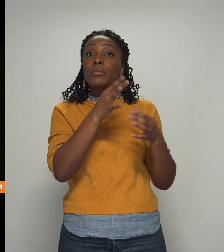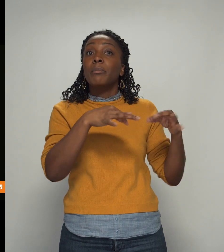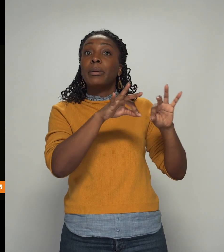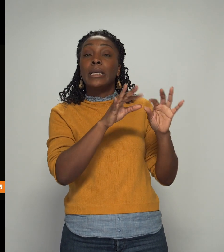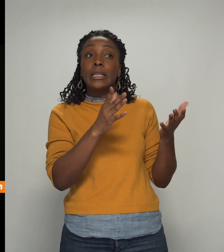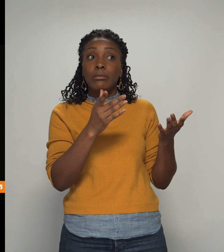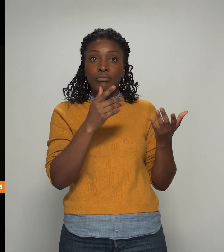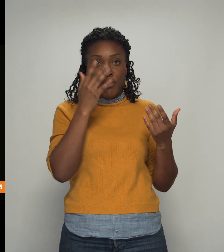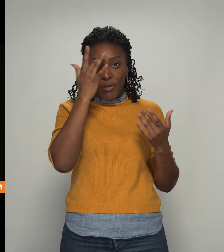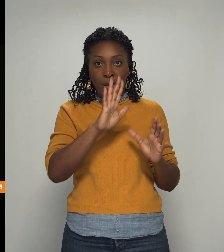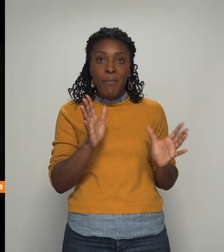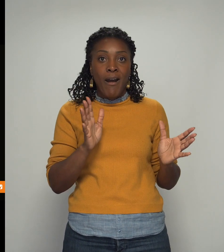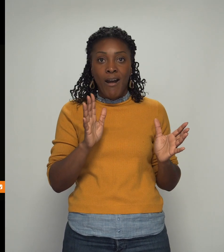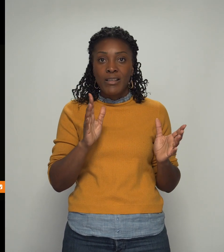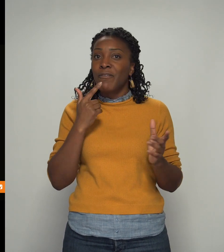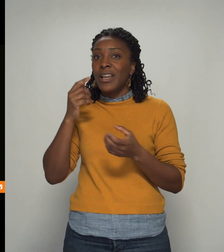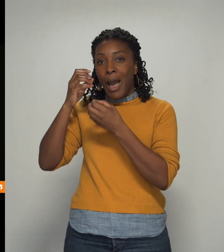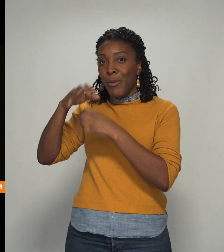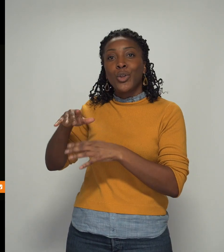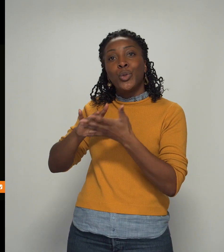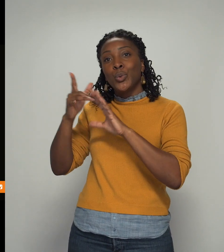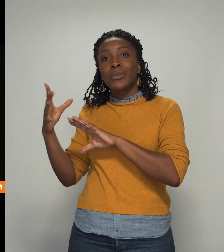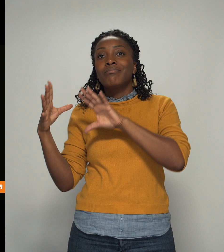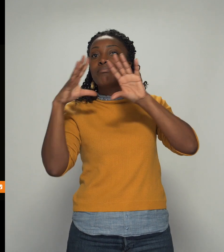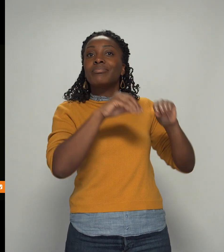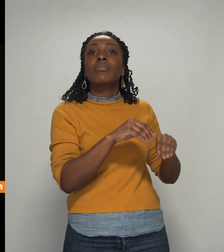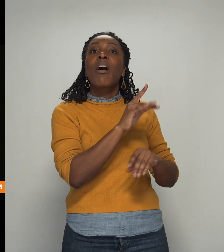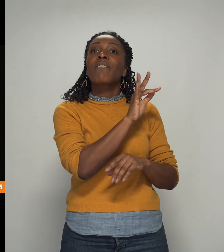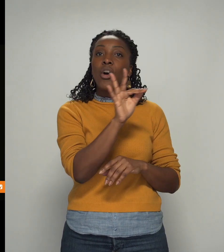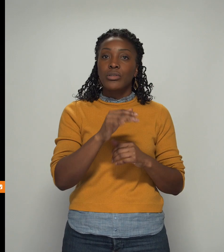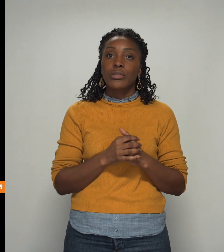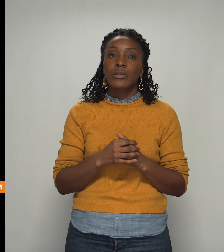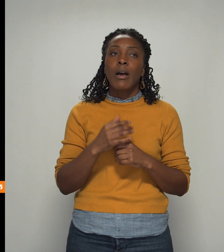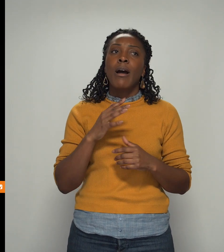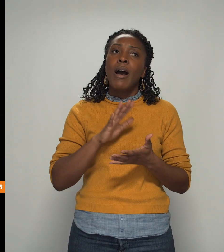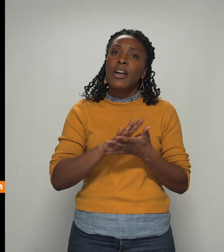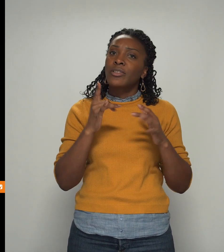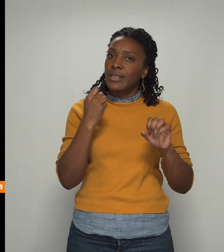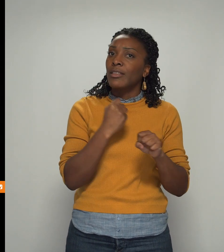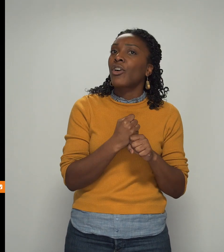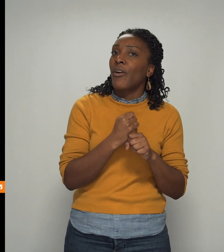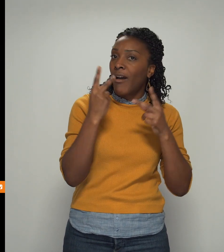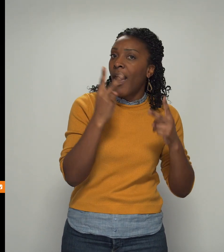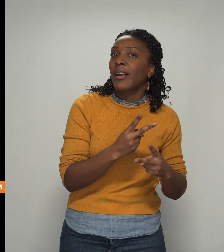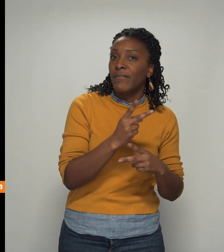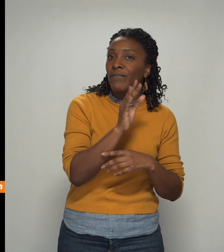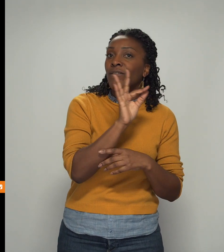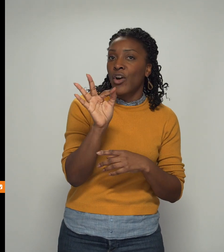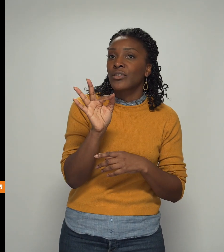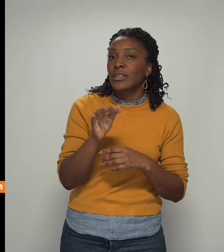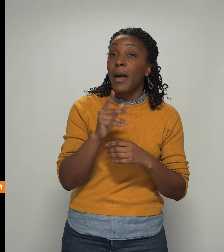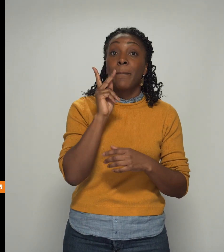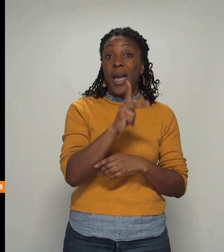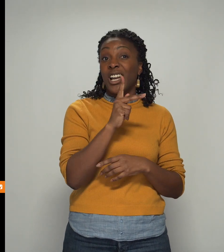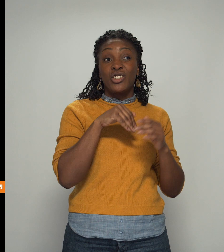pays qu'ils ne connaissaient pas, pour la France. Et à cette époque-là, j'avais 7 ans, donc on arrive en France,